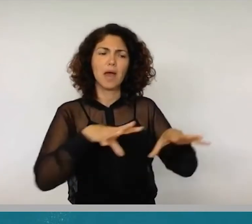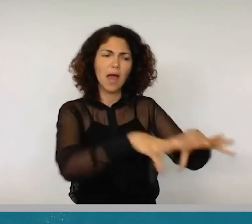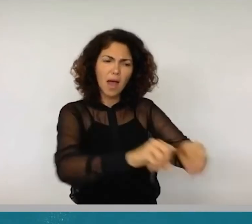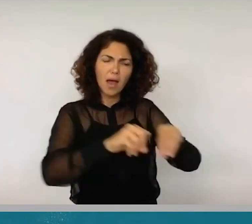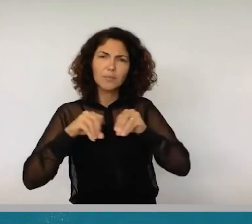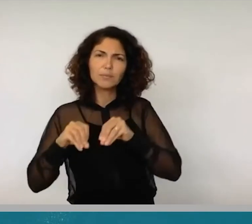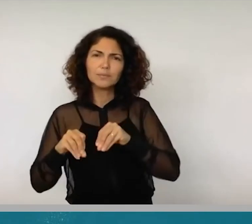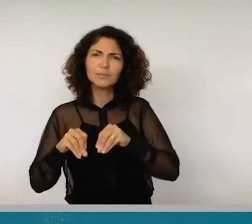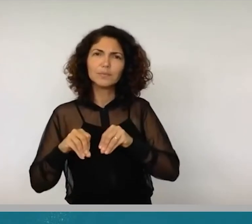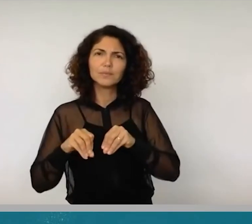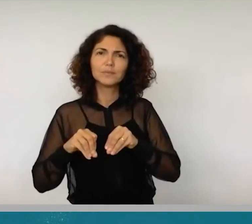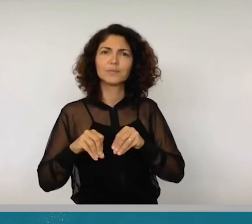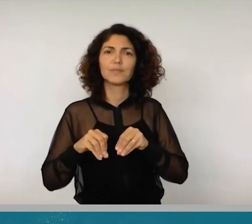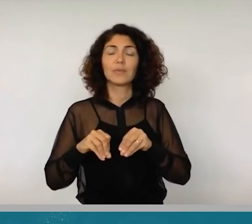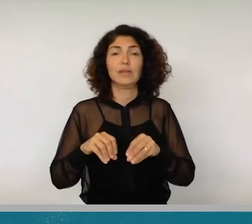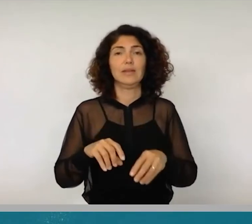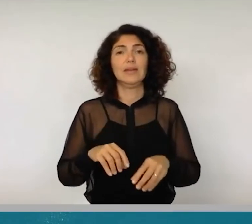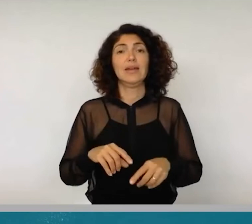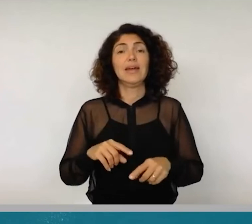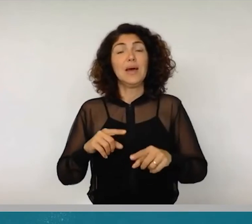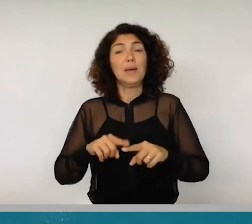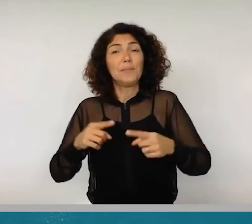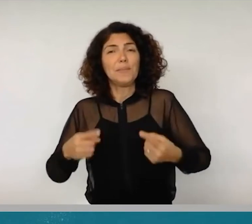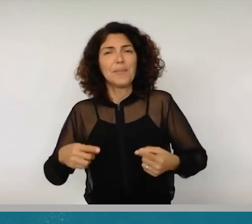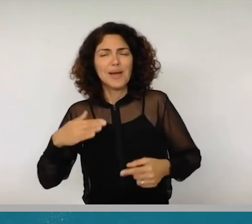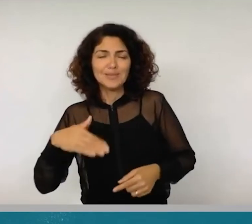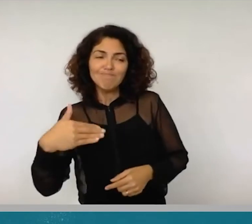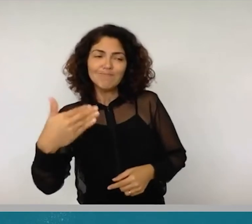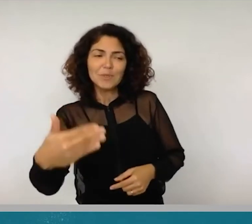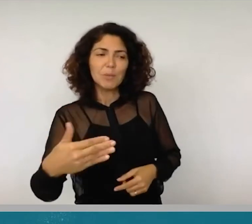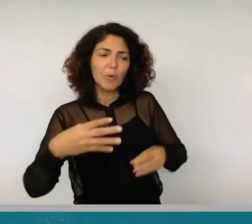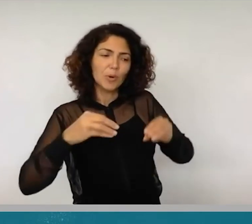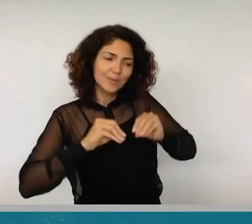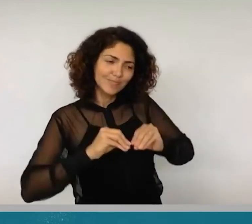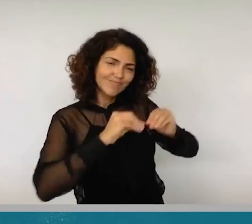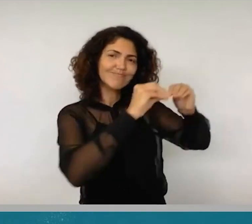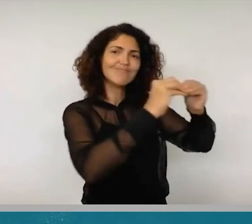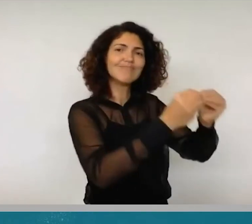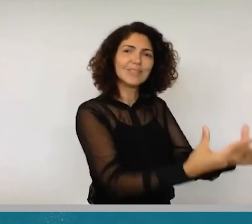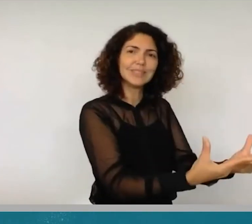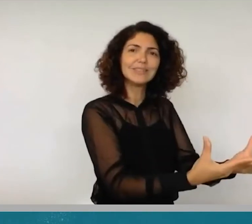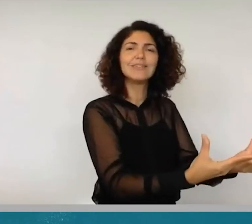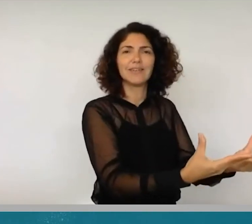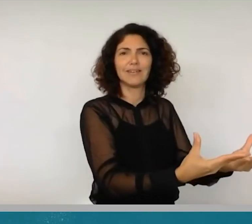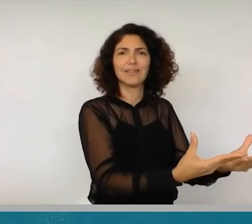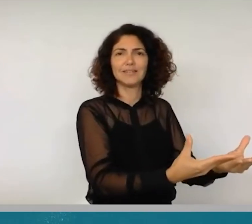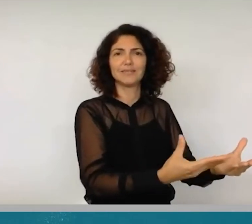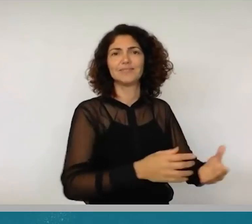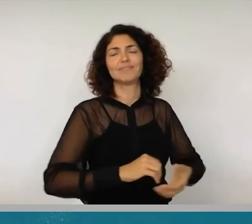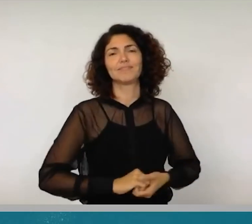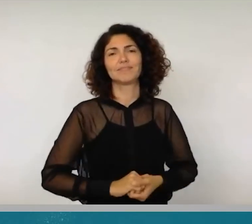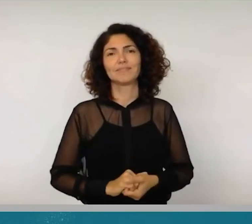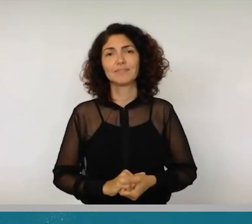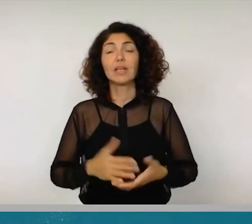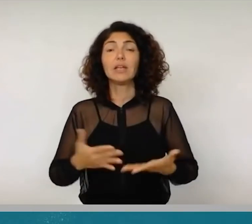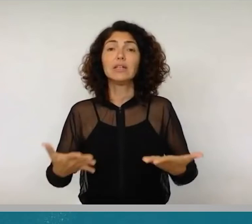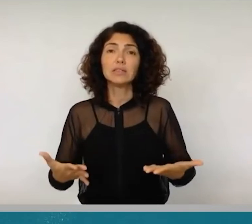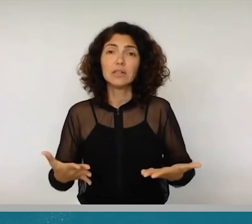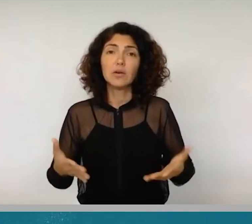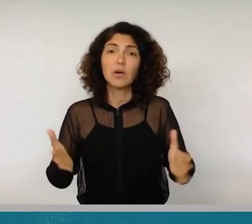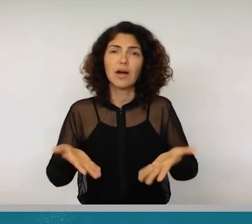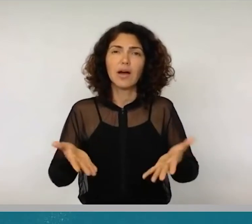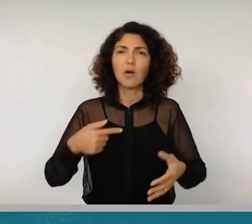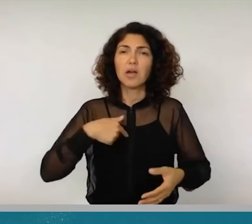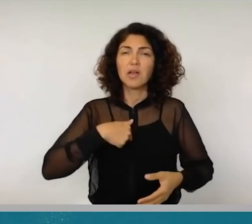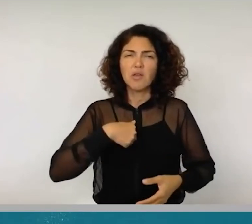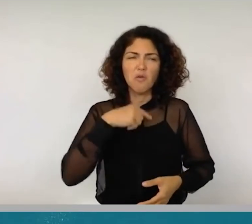vai chegar o ano da remissão. Vocês estão entendendo? Então vou dizer assim, sua terra não vale nada, porque só vou poder usar 2 meses.